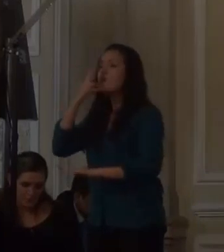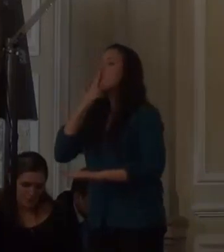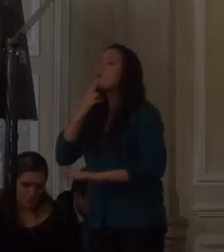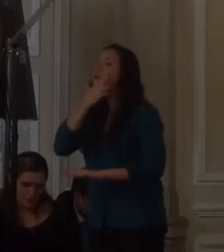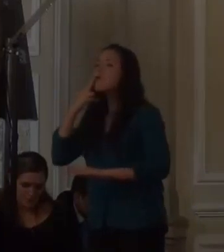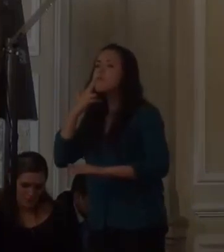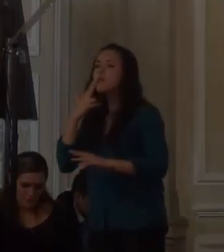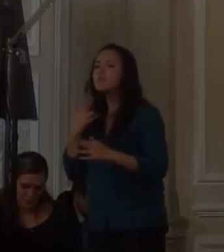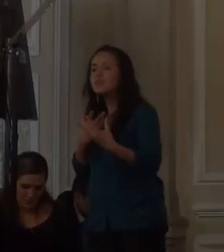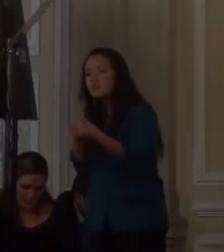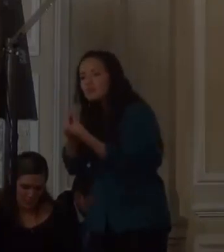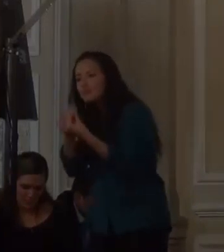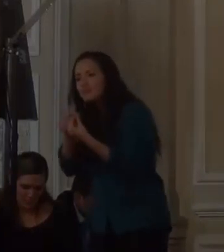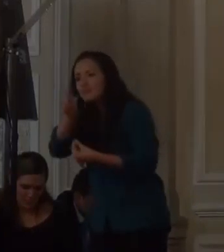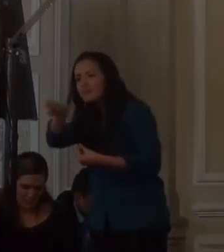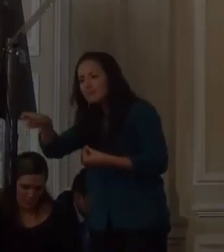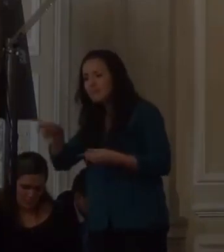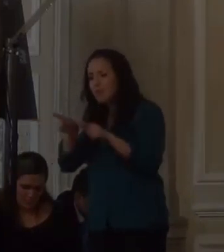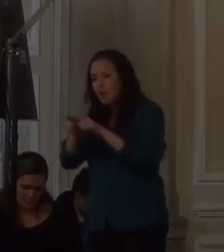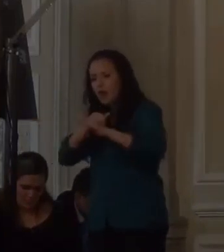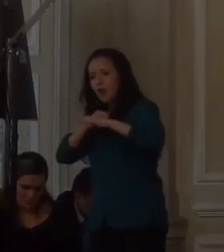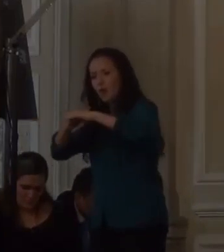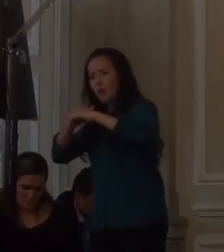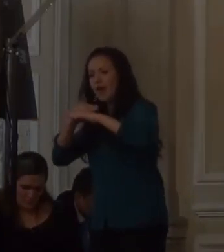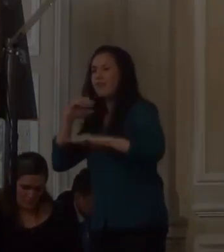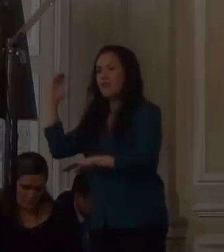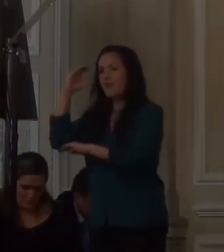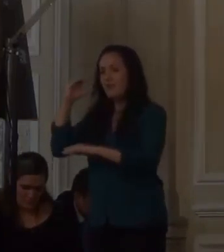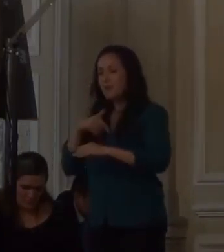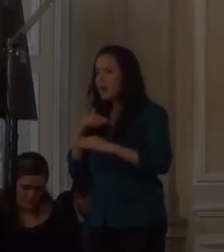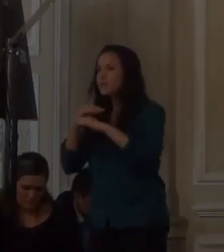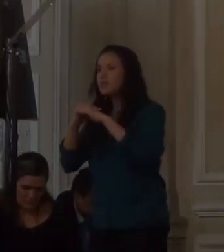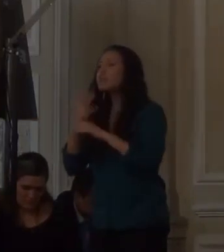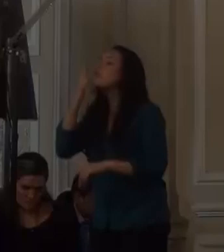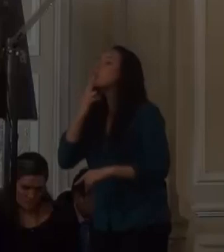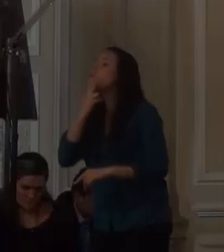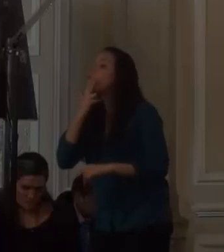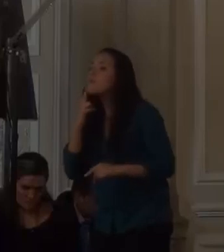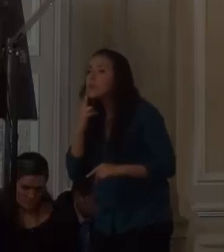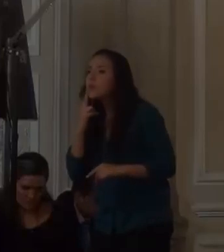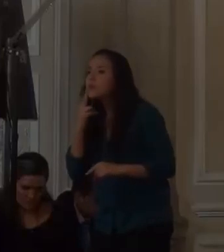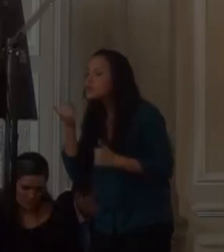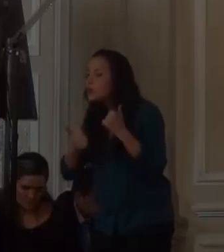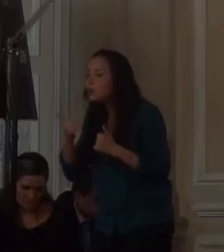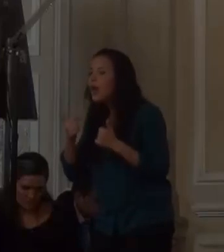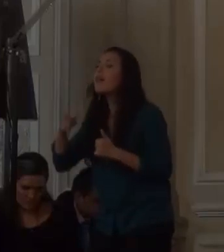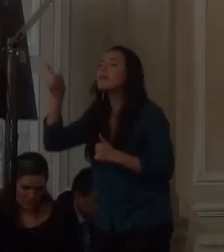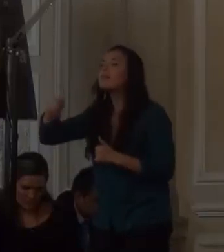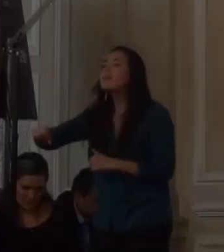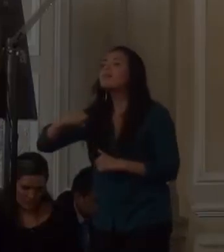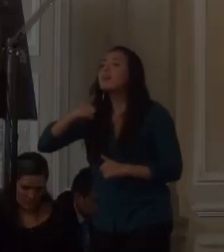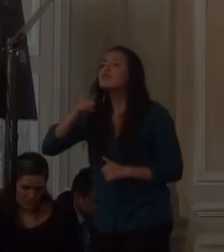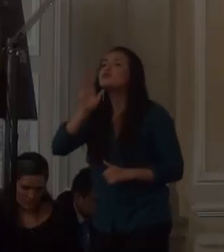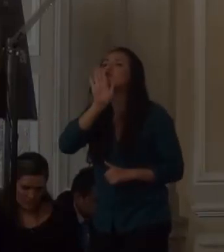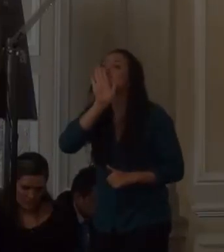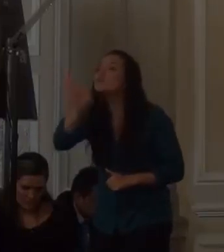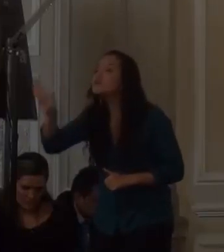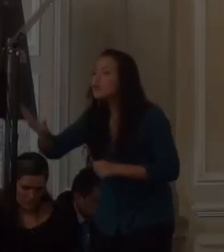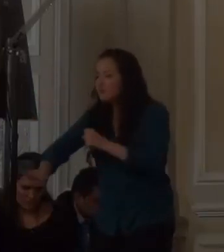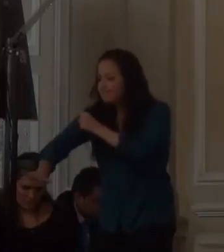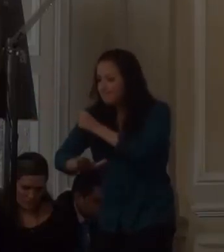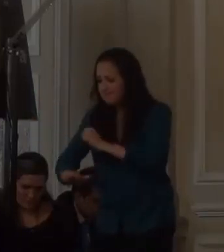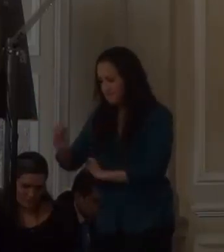con discapacidad, nuestro compromiso con el ejercicio de sus derechos fundamentales,